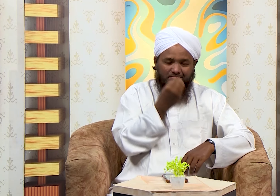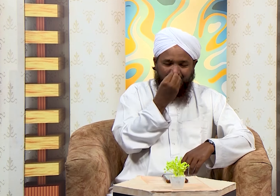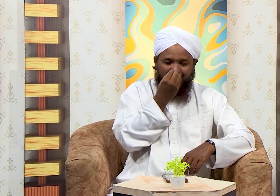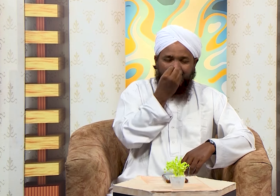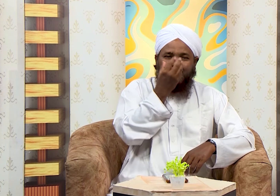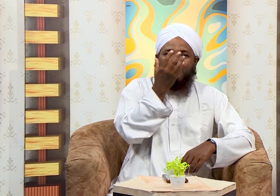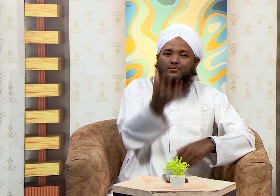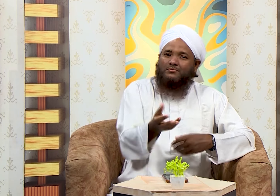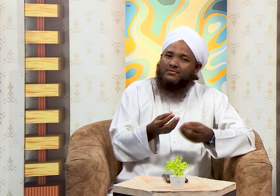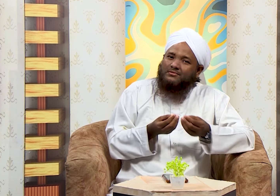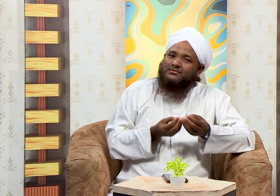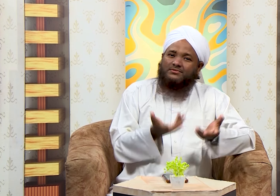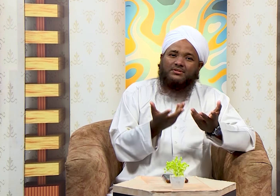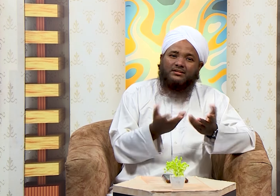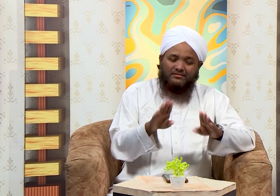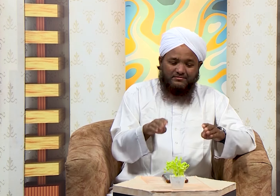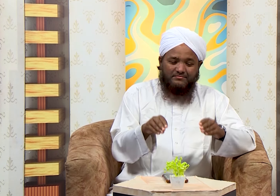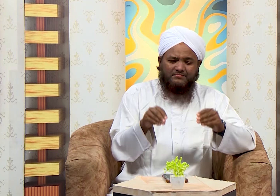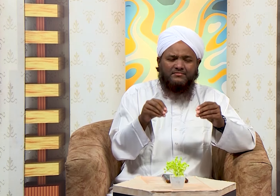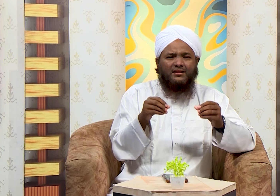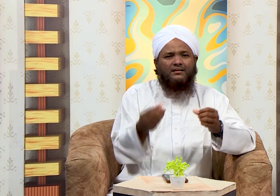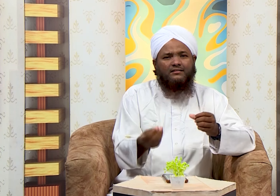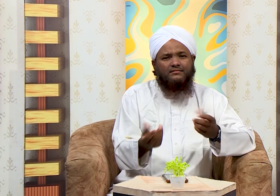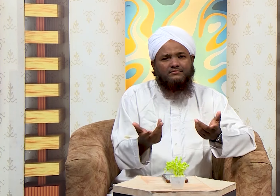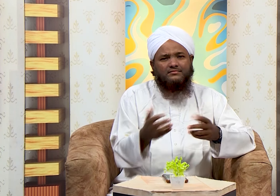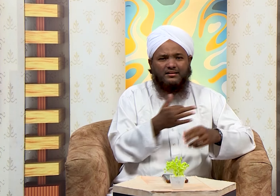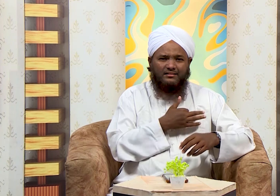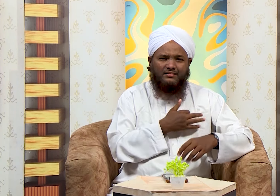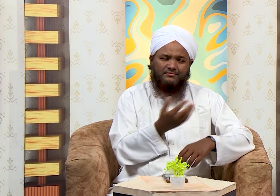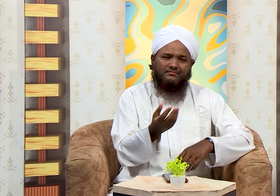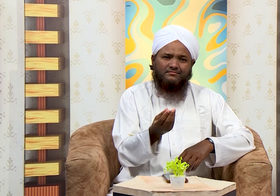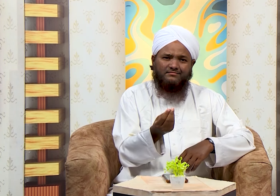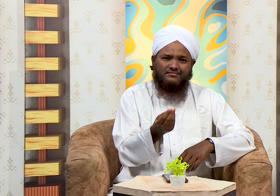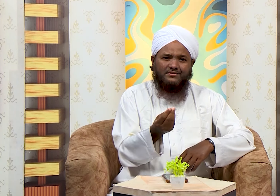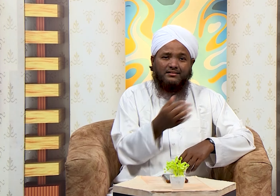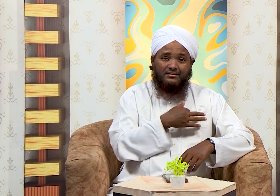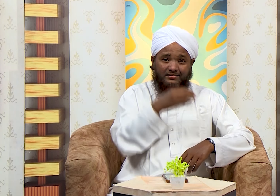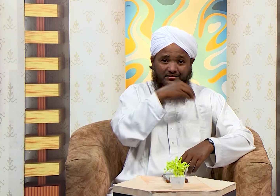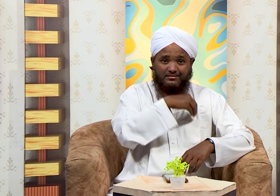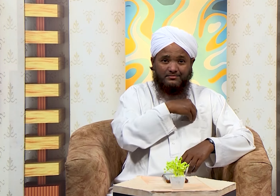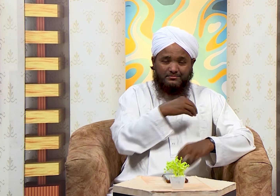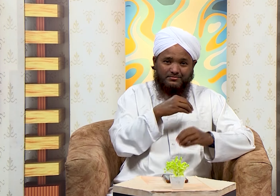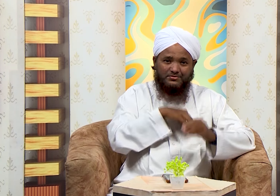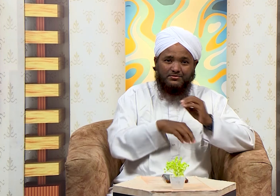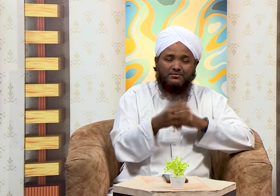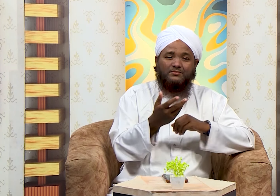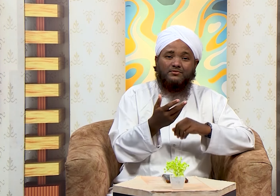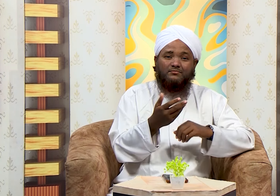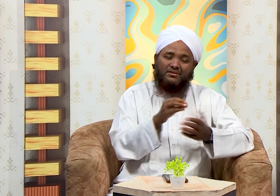پھول اگنا شروع کر دیتے ہیں جس زمین میں نرمی آ جاتی ہے جس دل میں نرمی آ جاتی ہے وہاں سے پھر خوشبودار پھول نکلنا شروع ہو جاتے